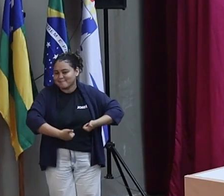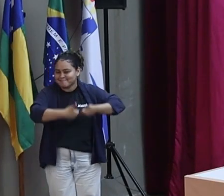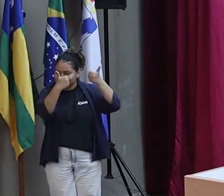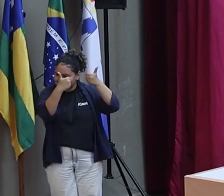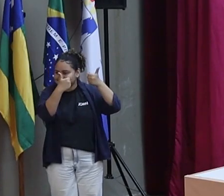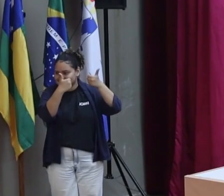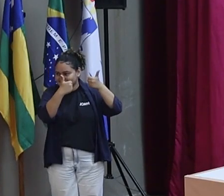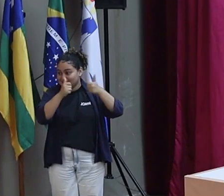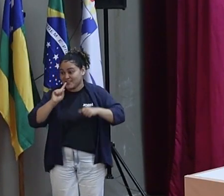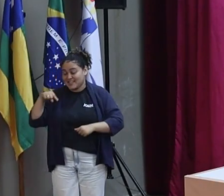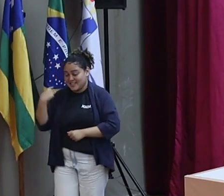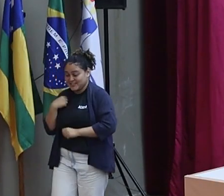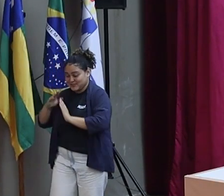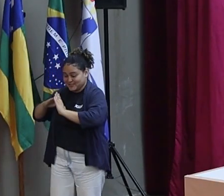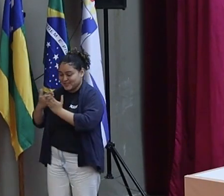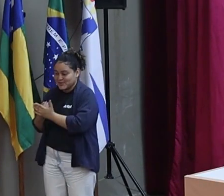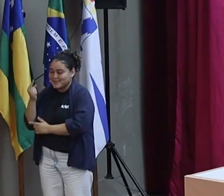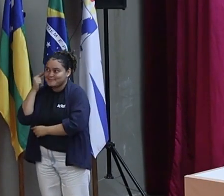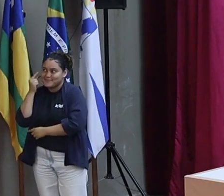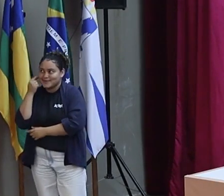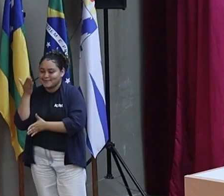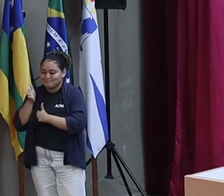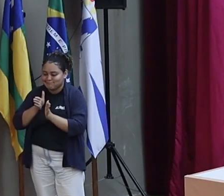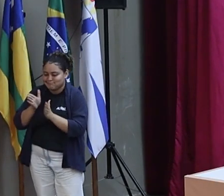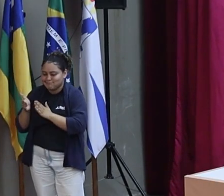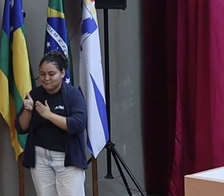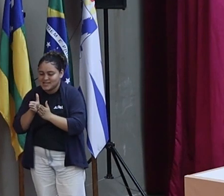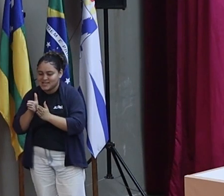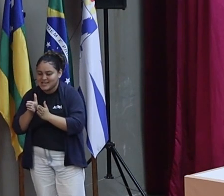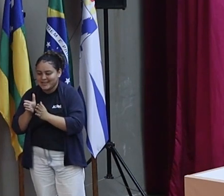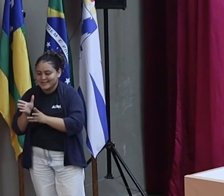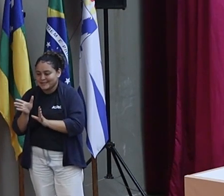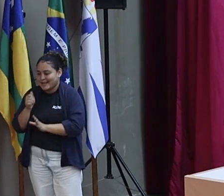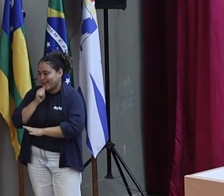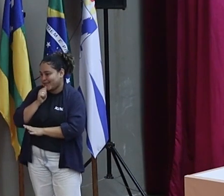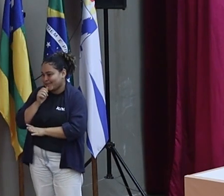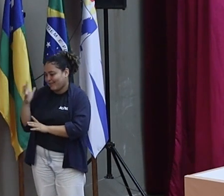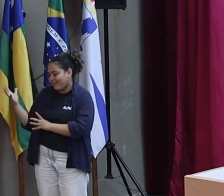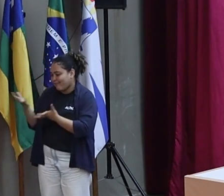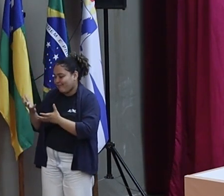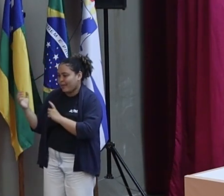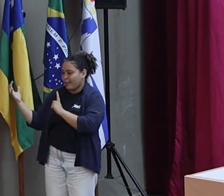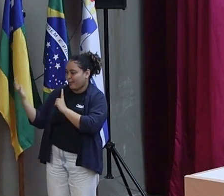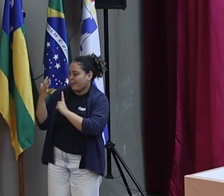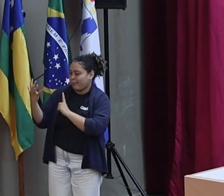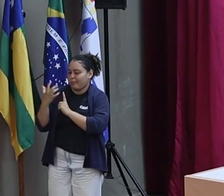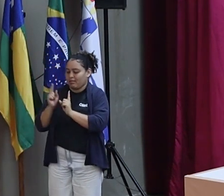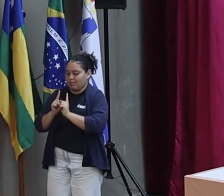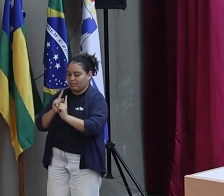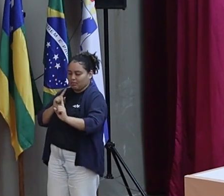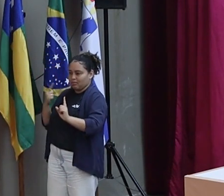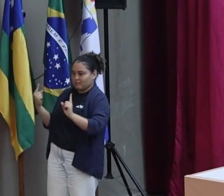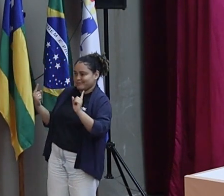academia está moldado, né, a pensar, ou que a neoliberalização da academia nos quer fazer, nos afastar uns dos outros,